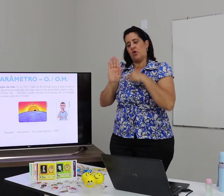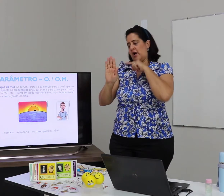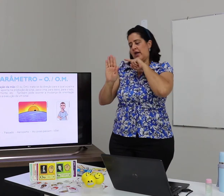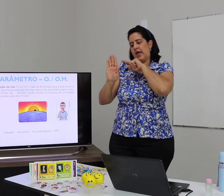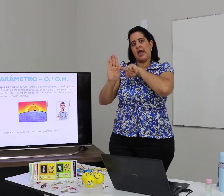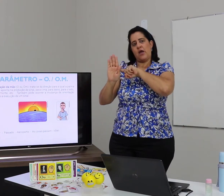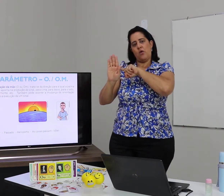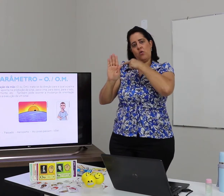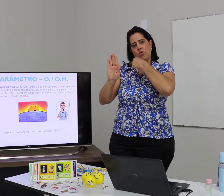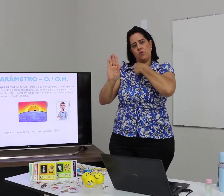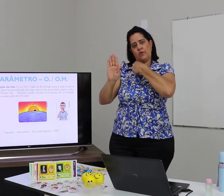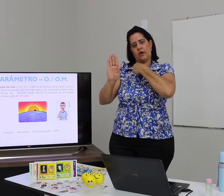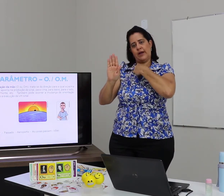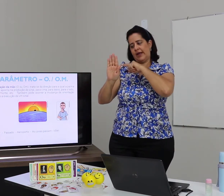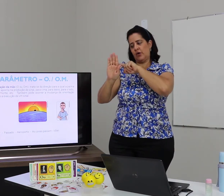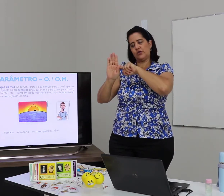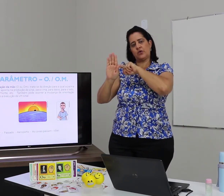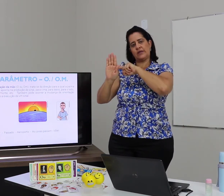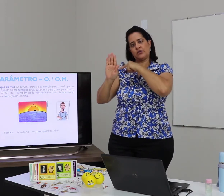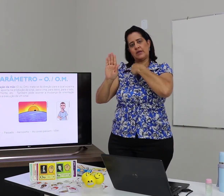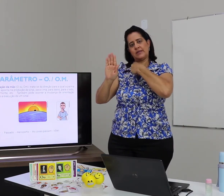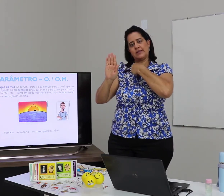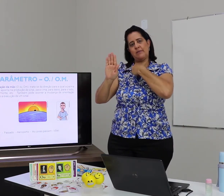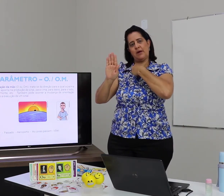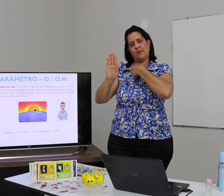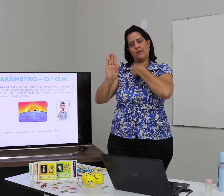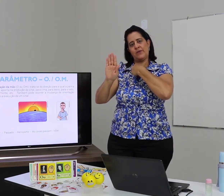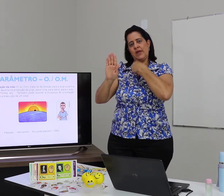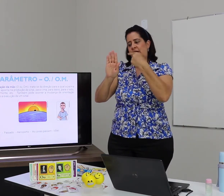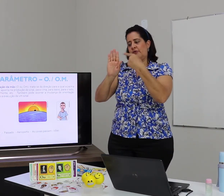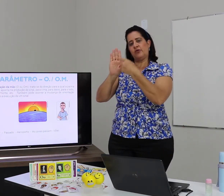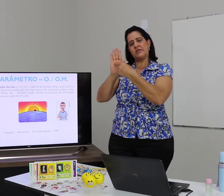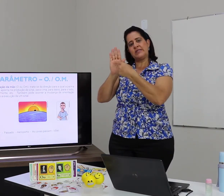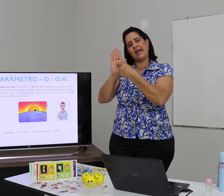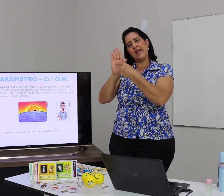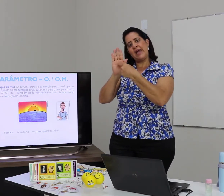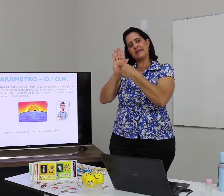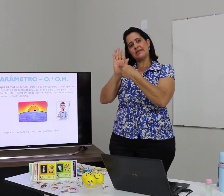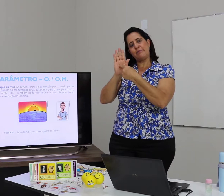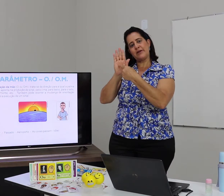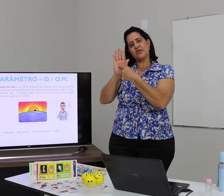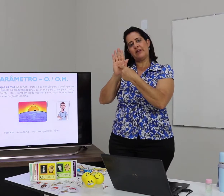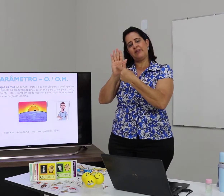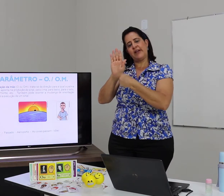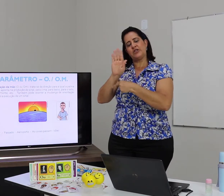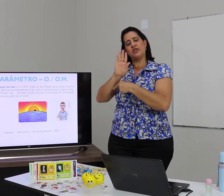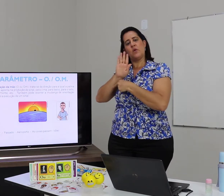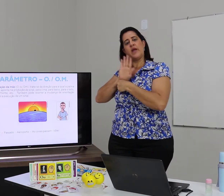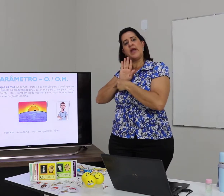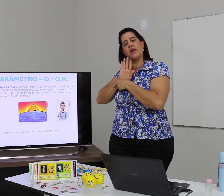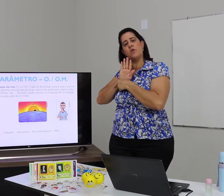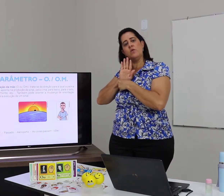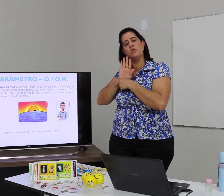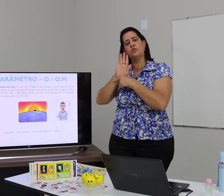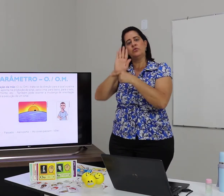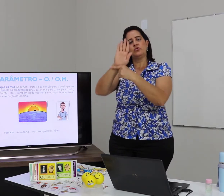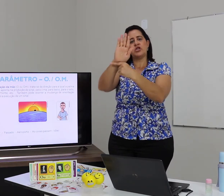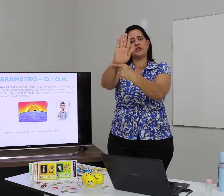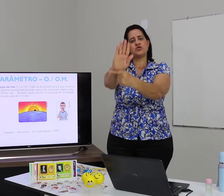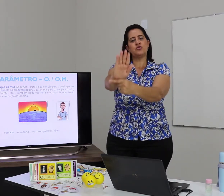ó, eu sou as costas da mão. Você é essa parte da frente, então eu te